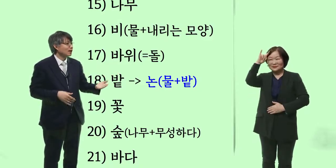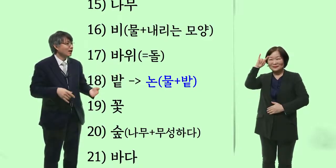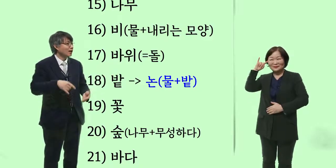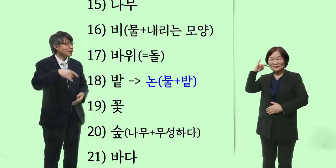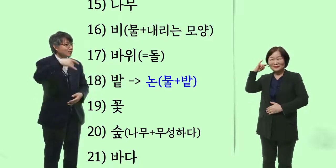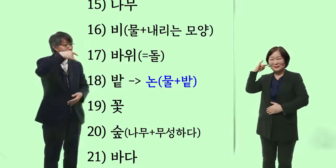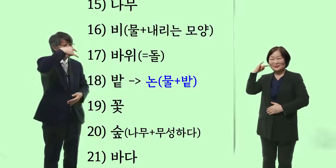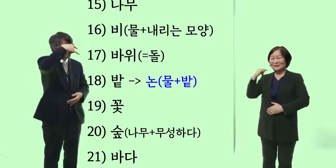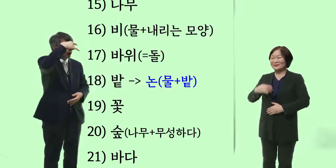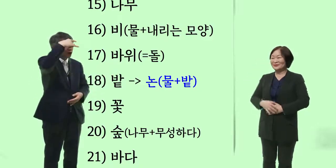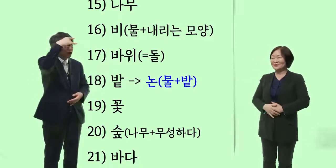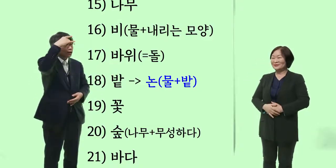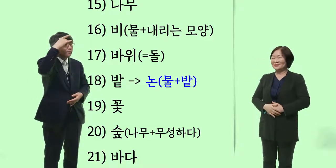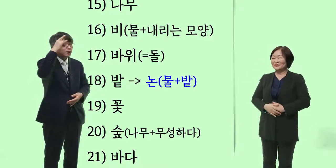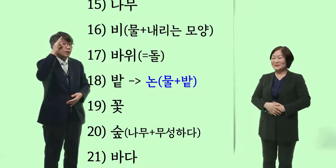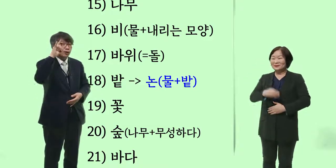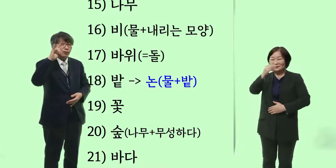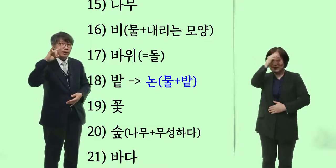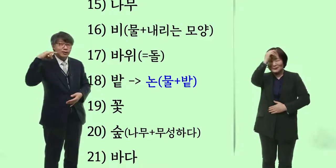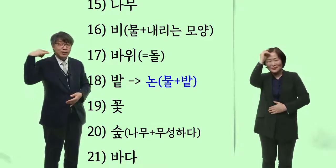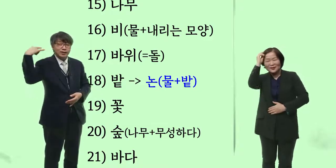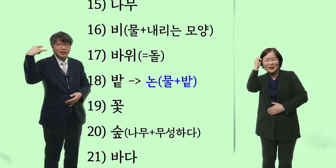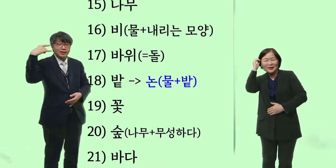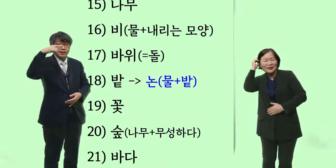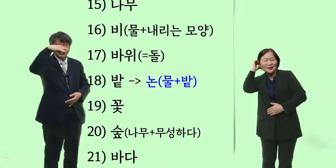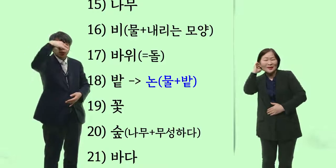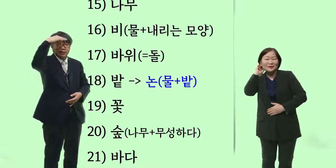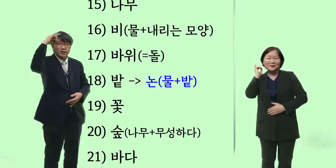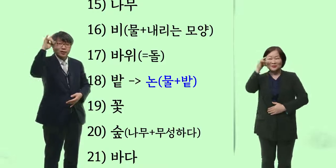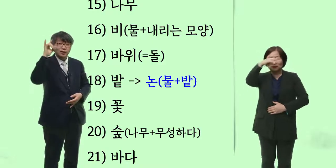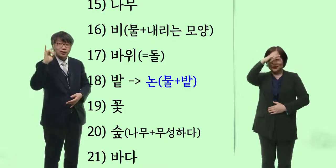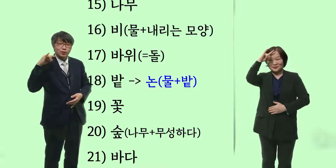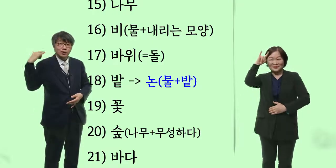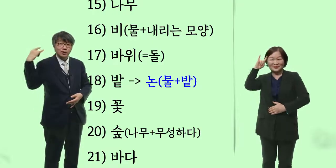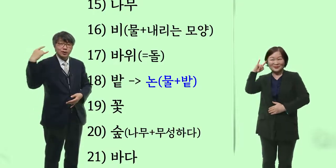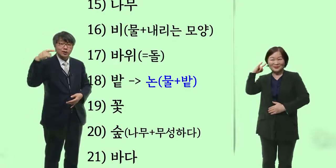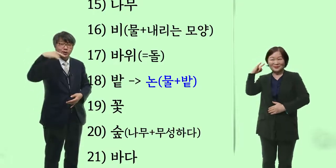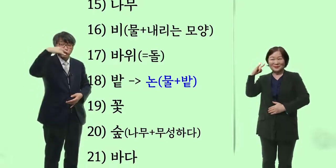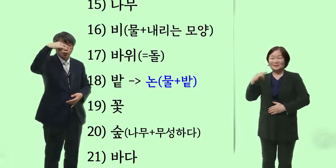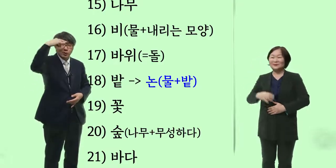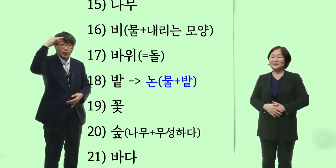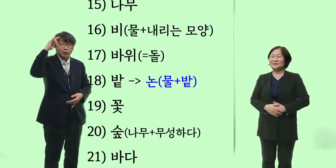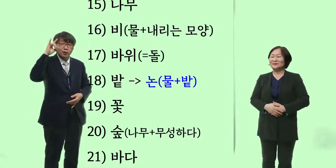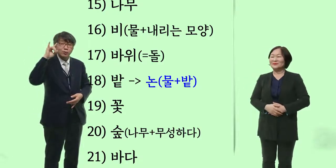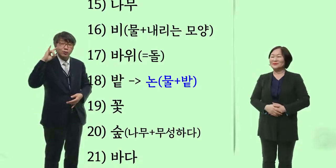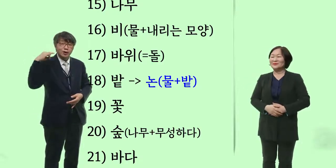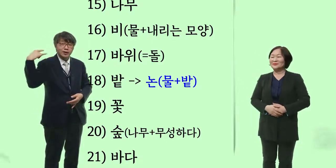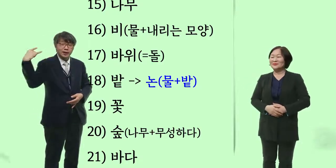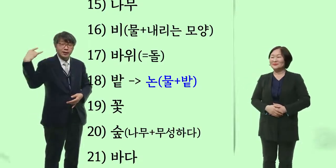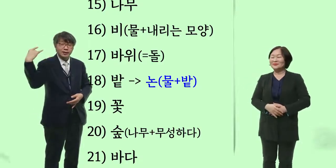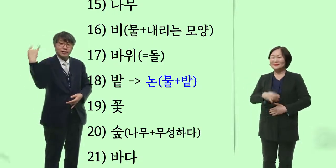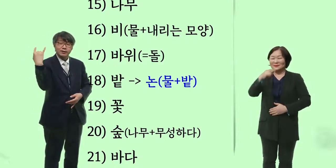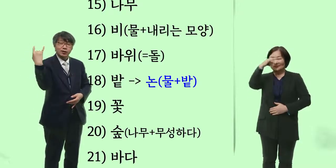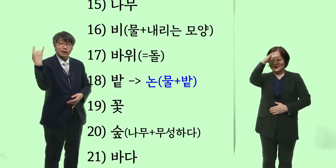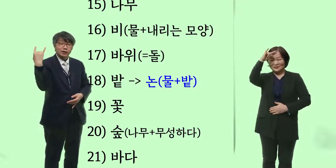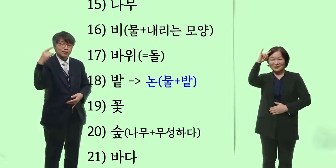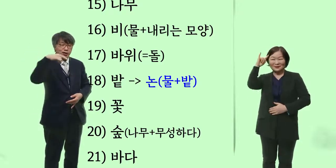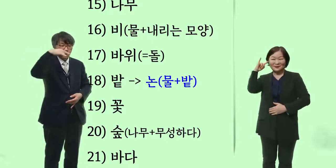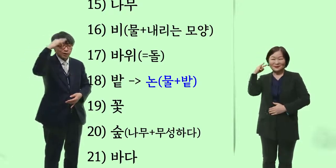자, 권사님이 이렇게 머리 모양이 이렇게 돼 있어요. 그래서 이렇게 머리 모양이 된 여인 뭐 이렇게